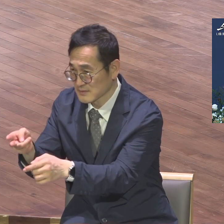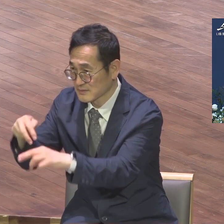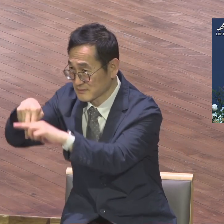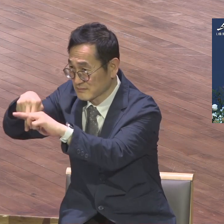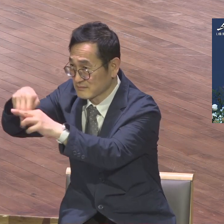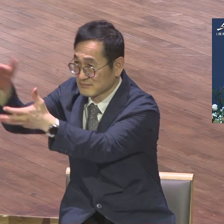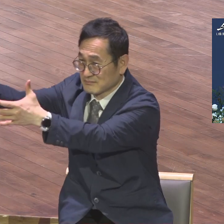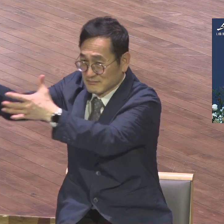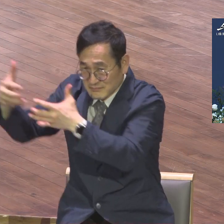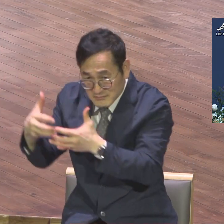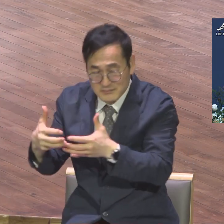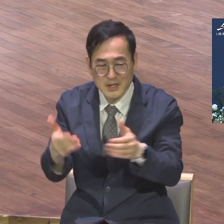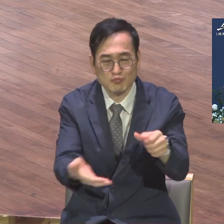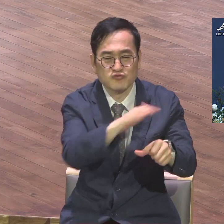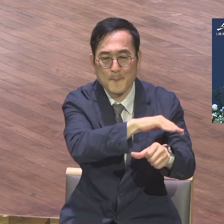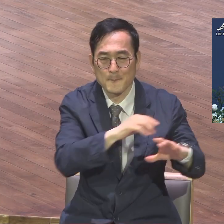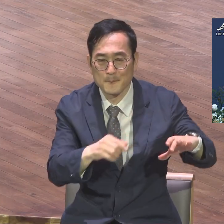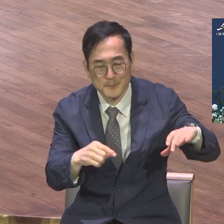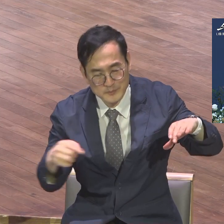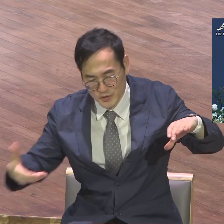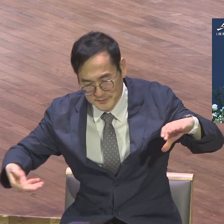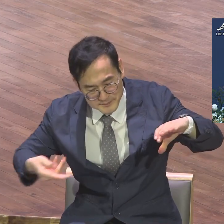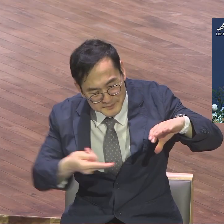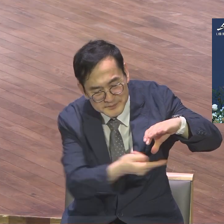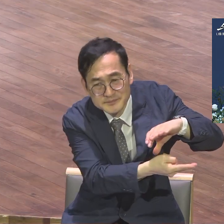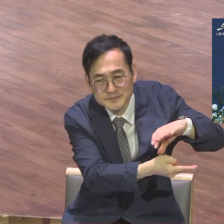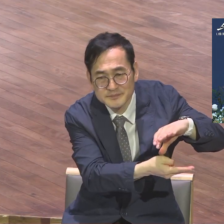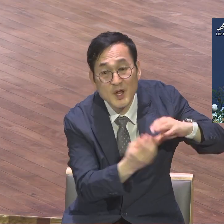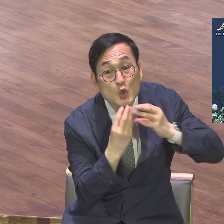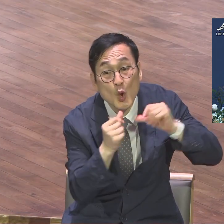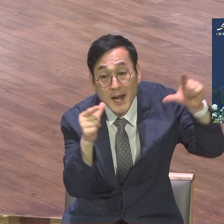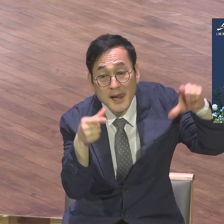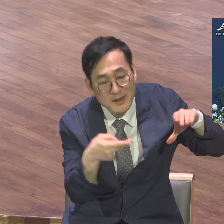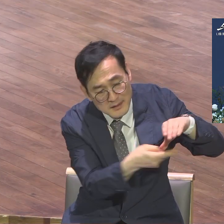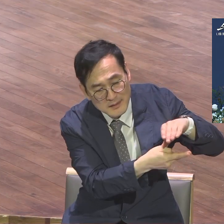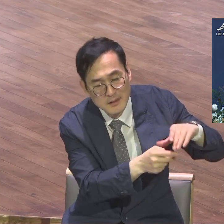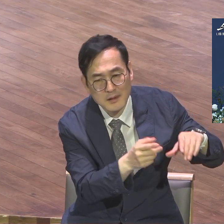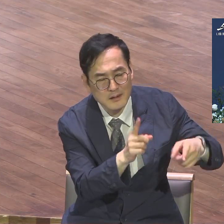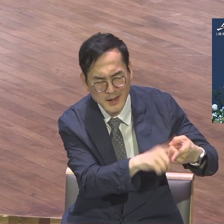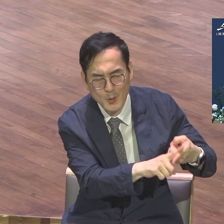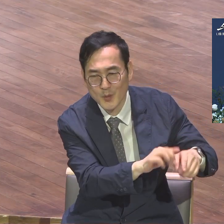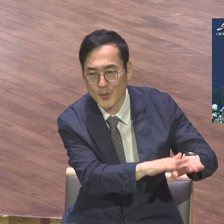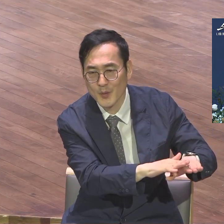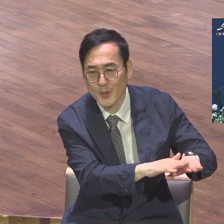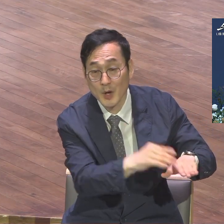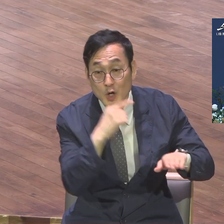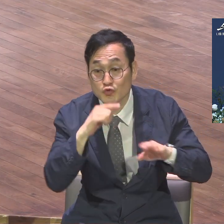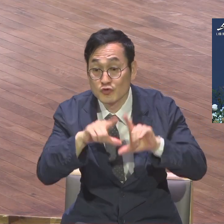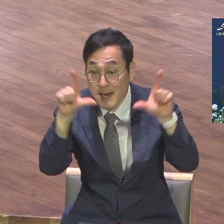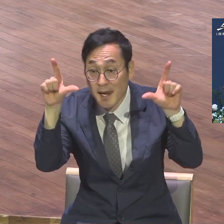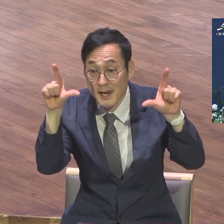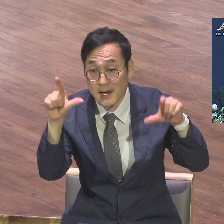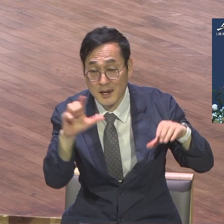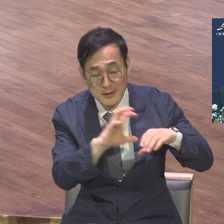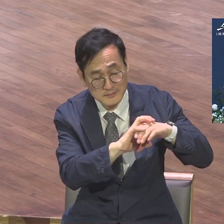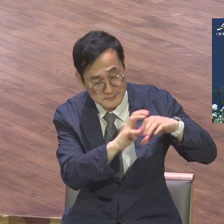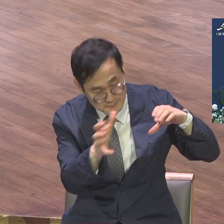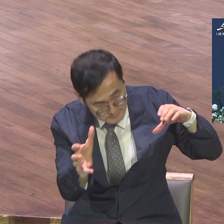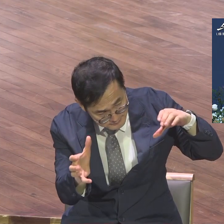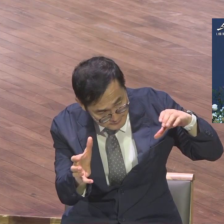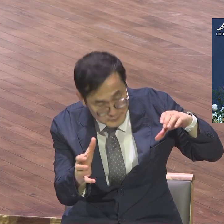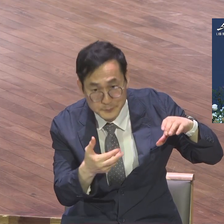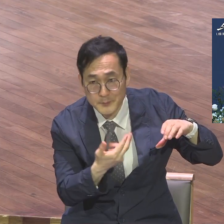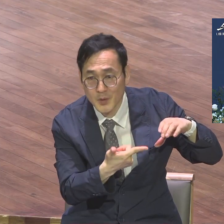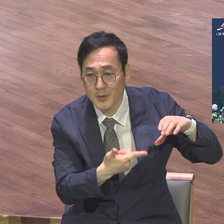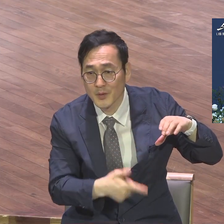토요일은 무덤 속에 예수님이 종일 계셨습니다. 돌아가시오. 그리고 주일날